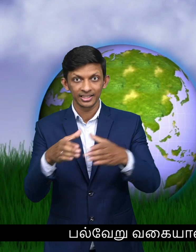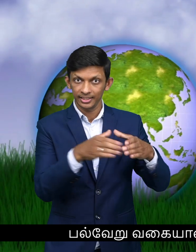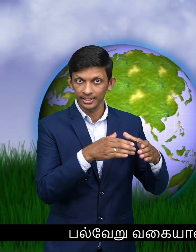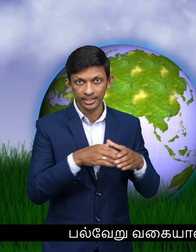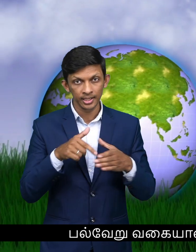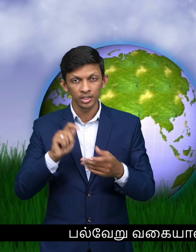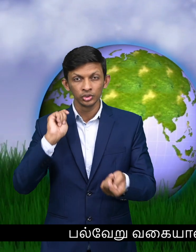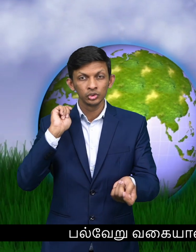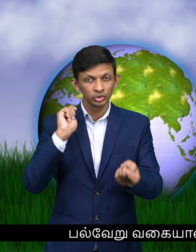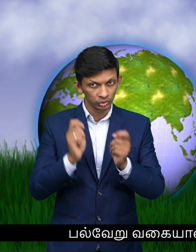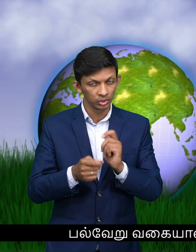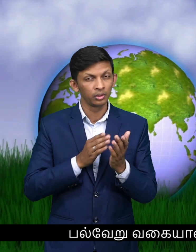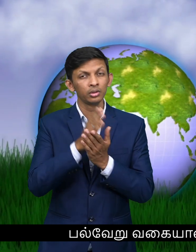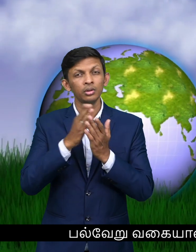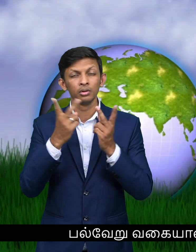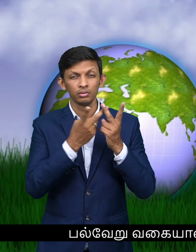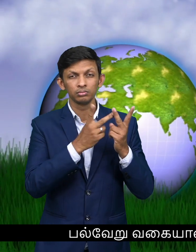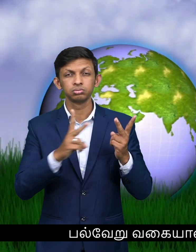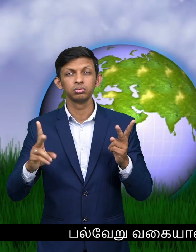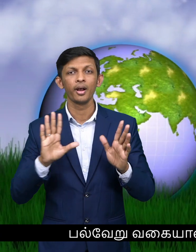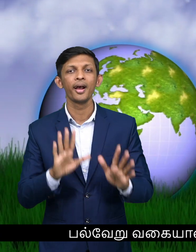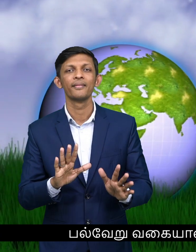பல்வேறு வகையான மாற்றங்களை வகைப்படுத்தவும்.